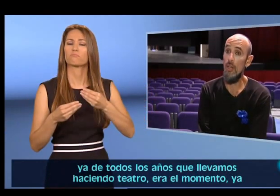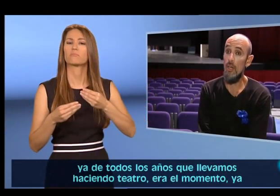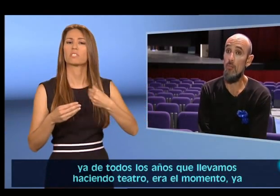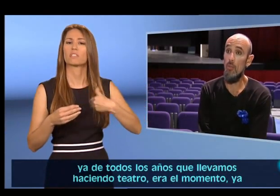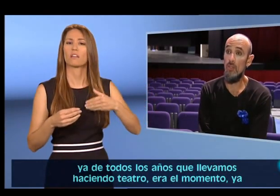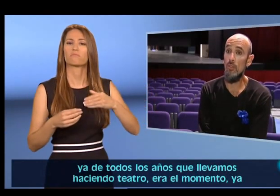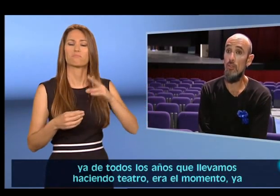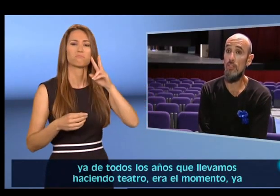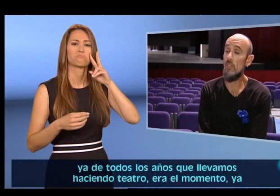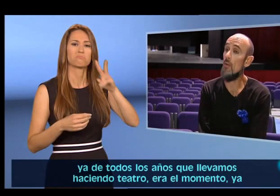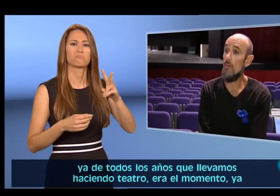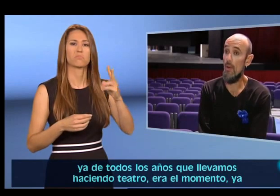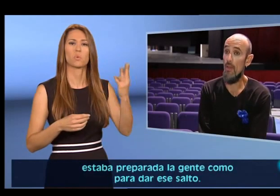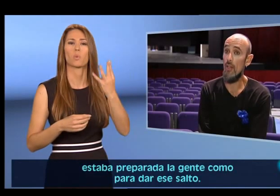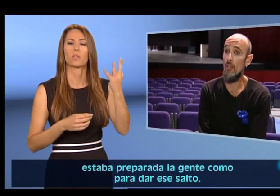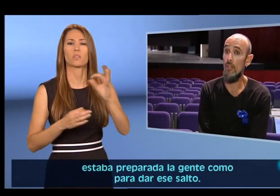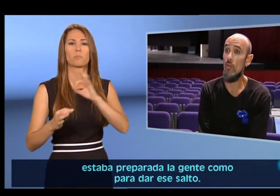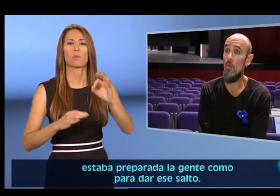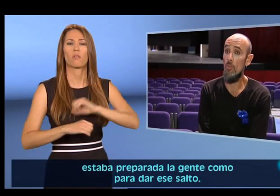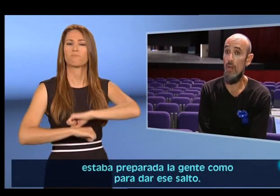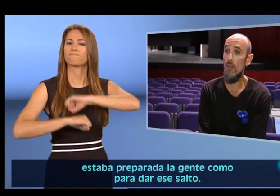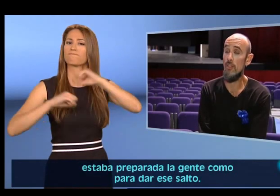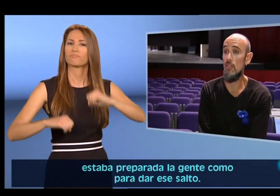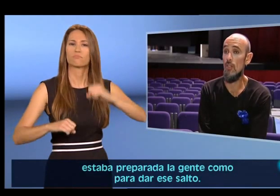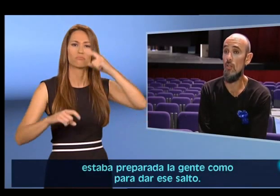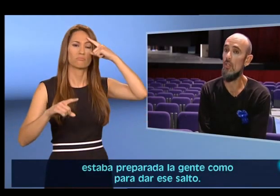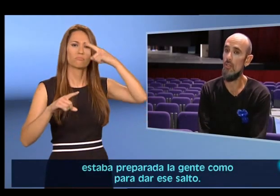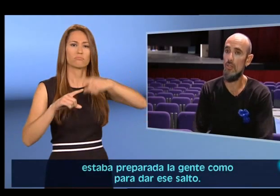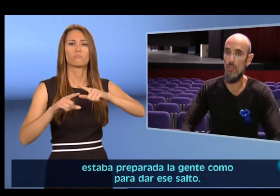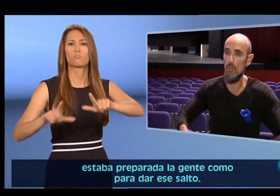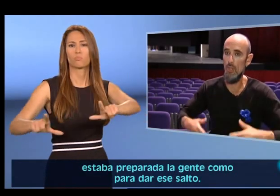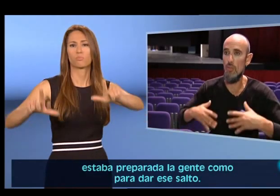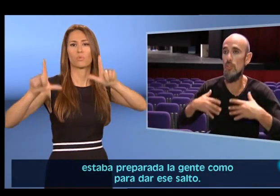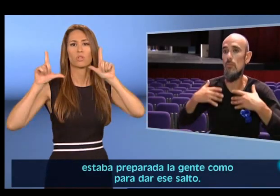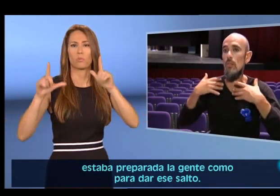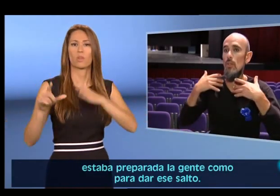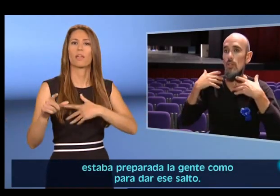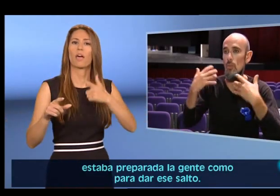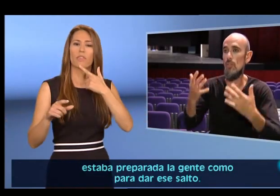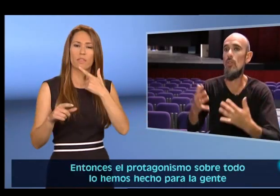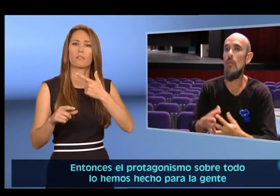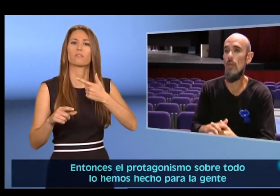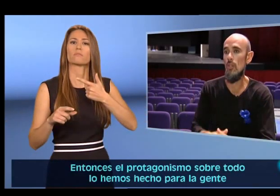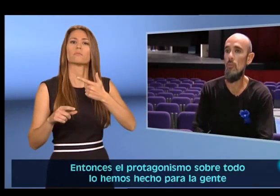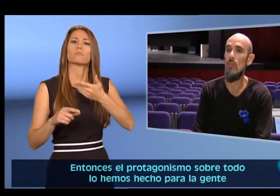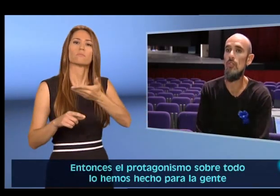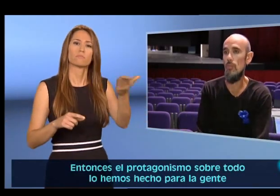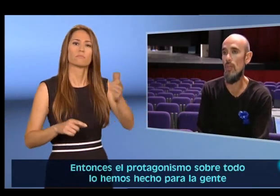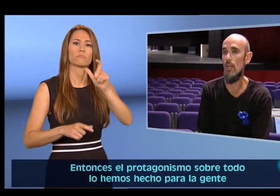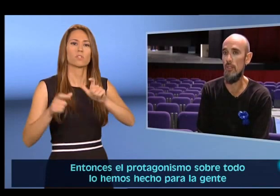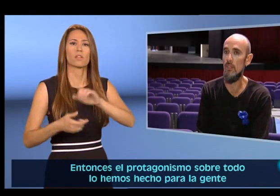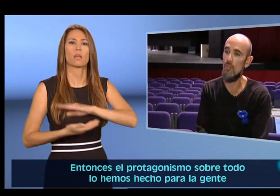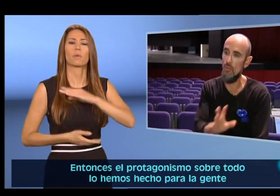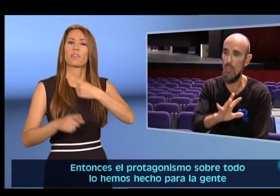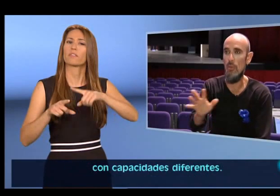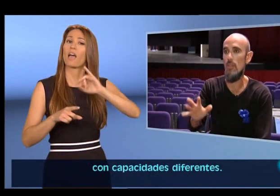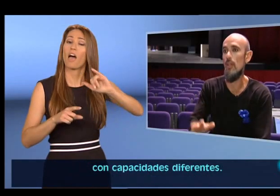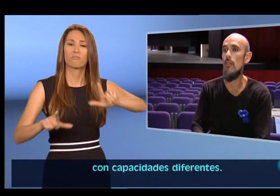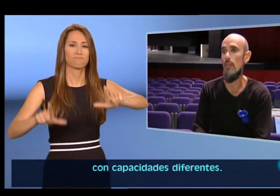el momento, ya estaba preparada la gente como para dar ese salto. Entonces, el protagonismo, sobre todo, lo hemos hecho para la gente con capacidades